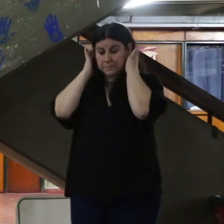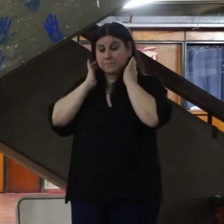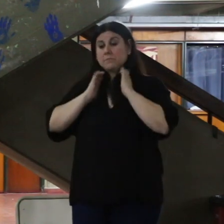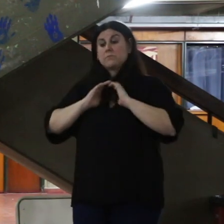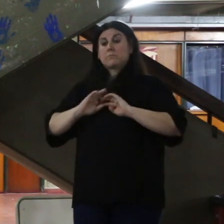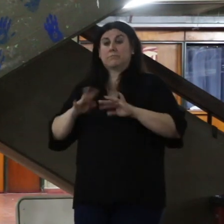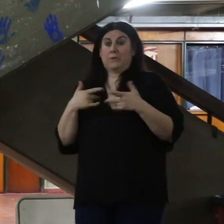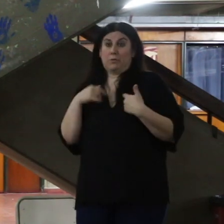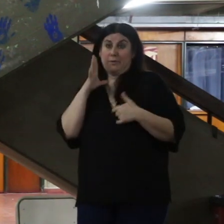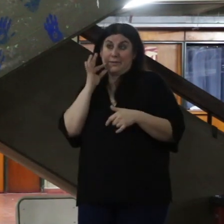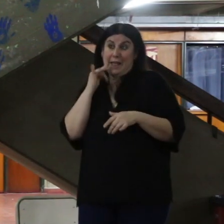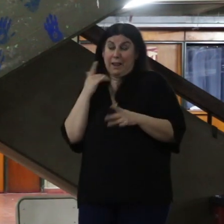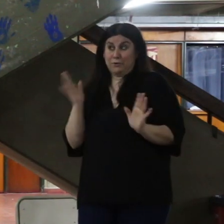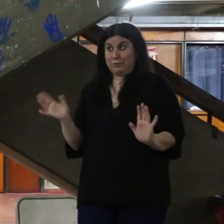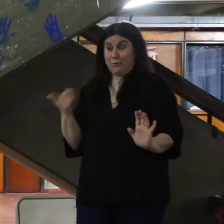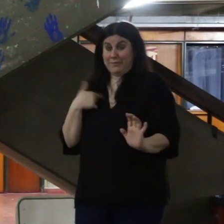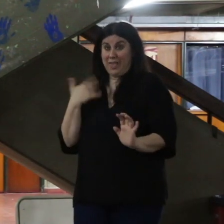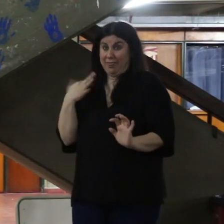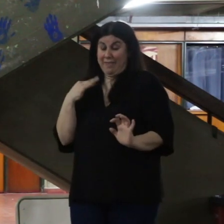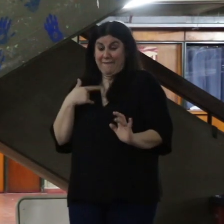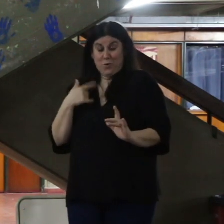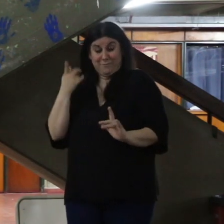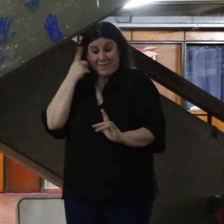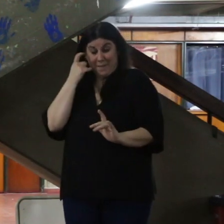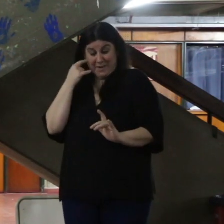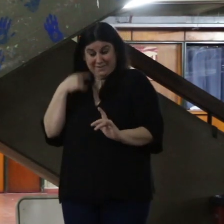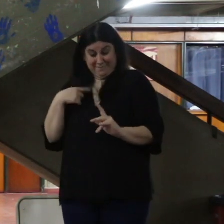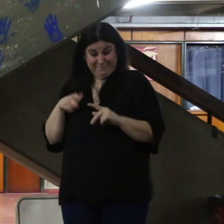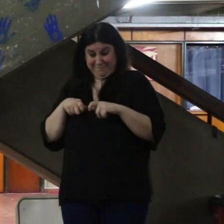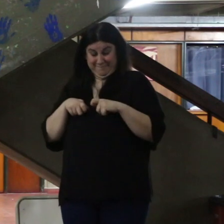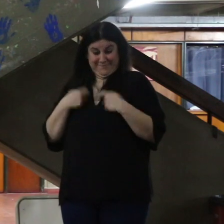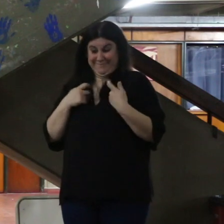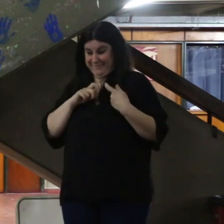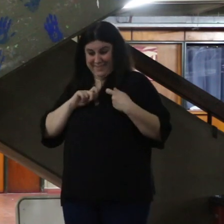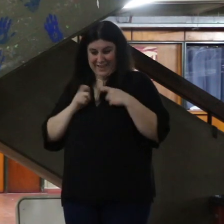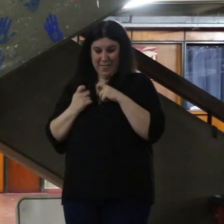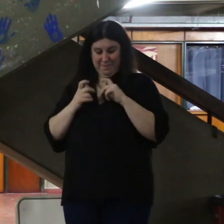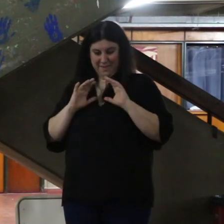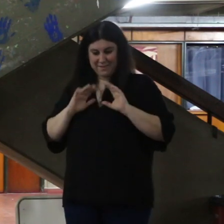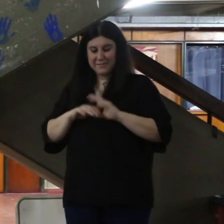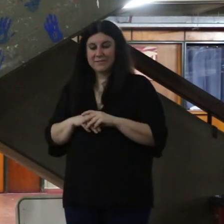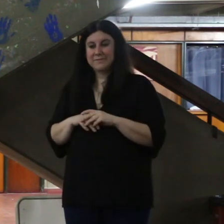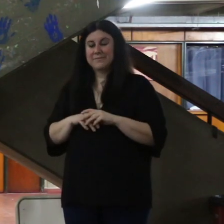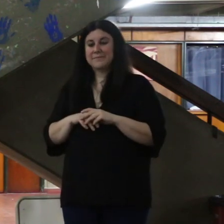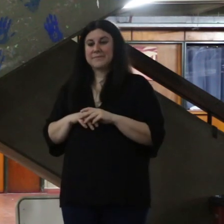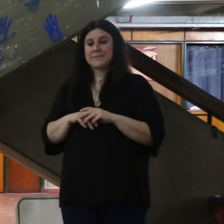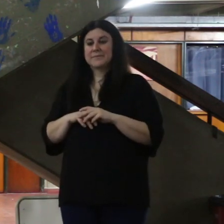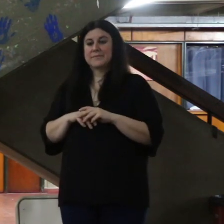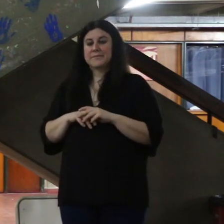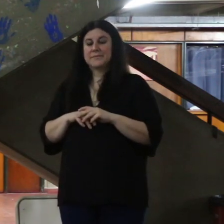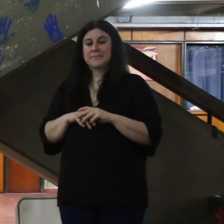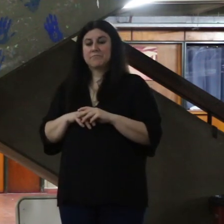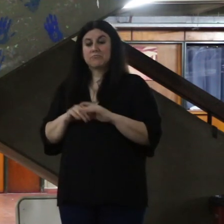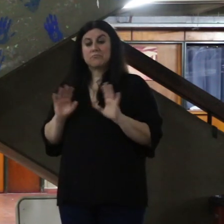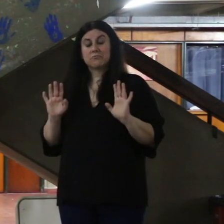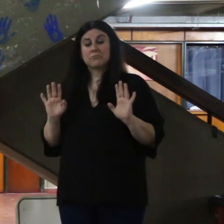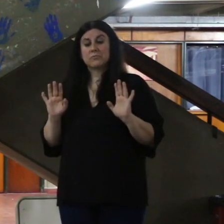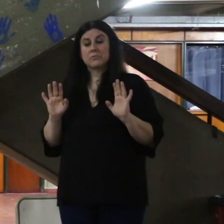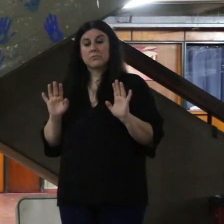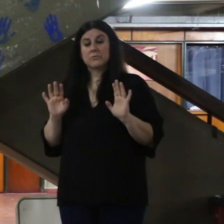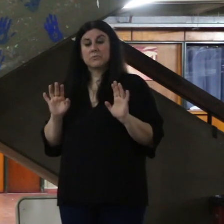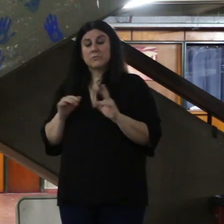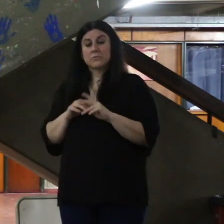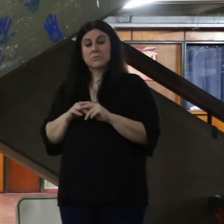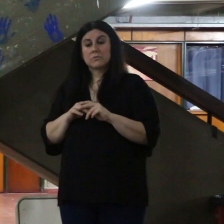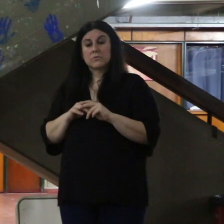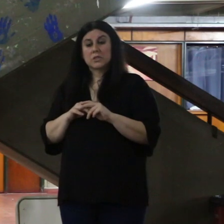que es otro paso en el que me tengo que deconstruir. Pero digo, como no entiendo nada, fui